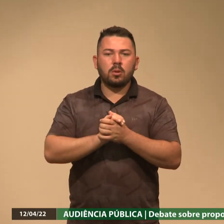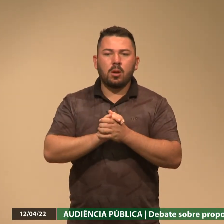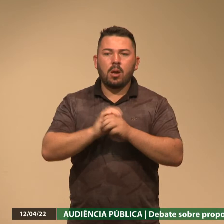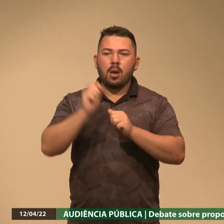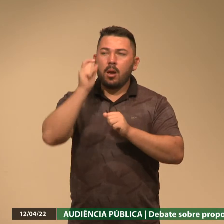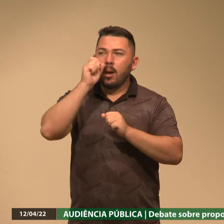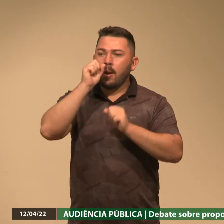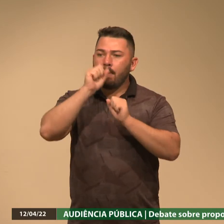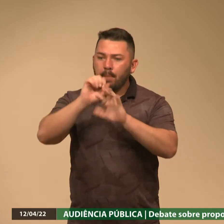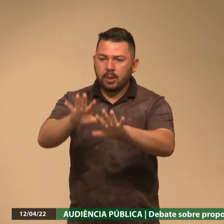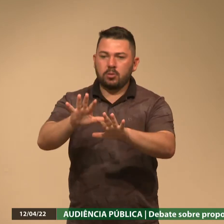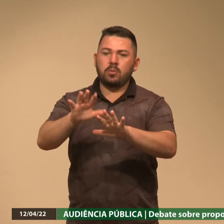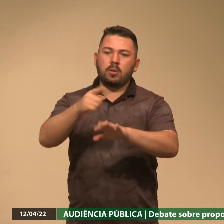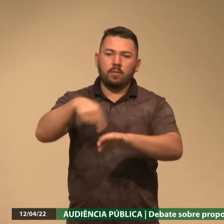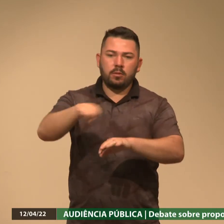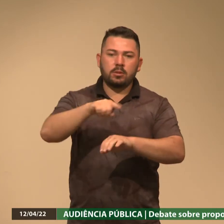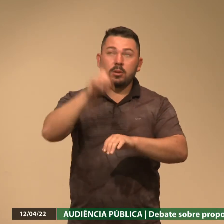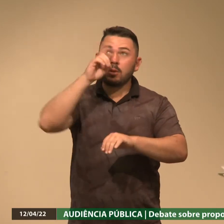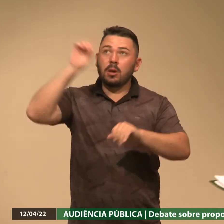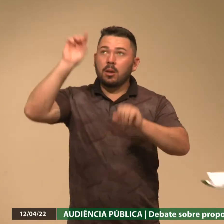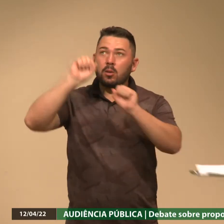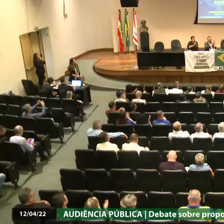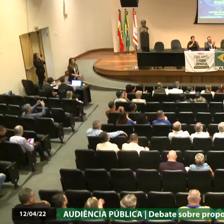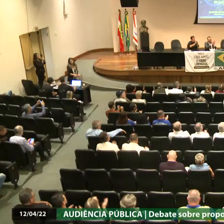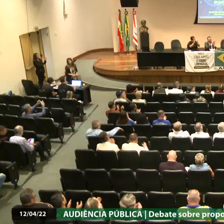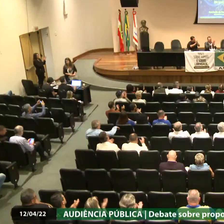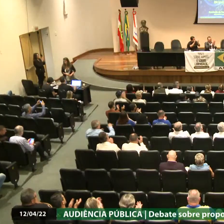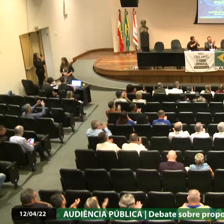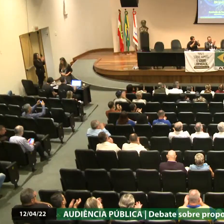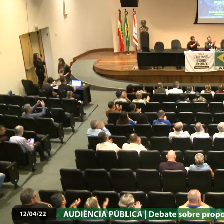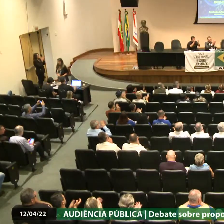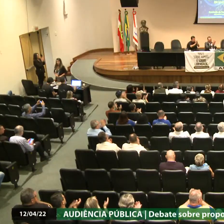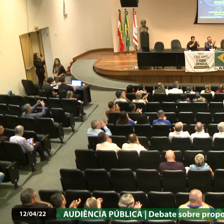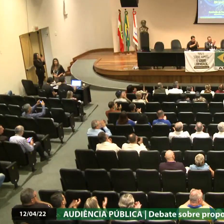abençoar vocês que Deus ilumine a todos